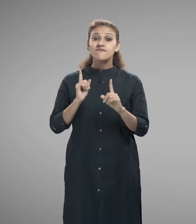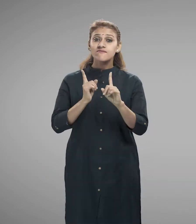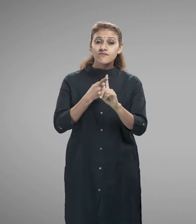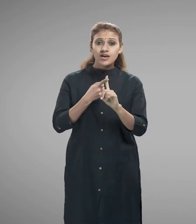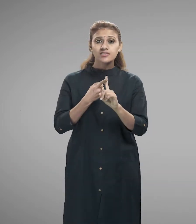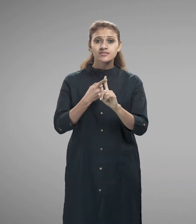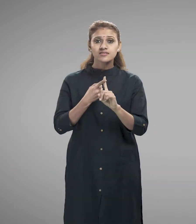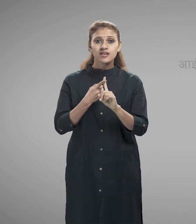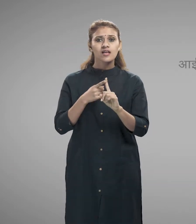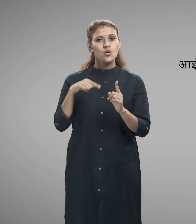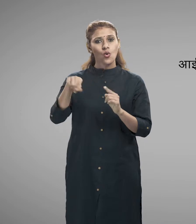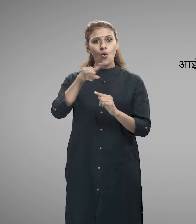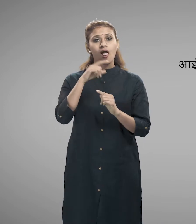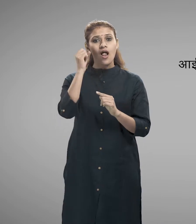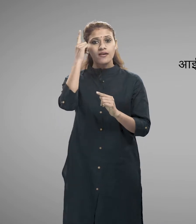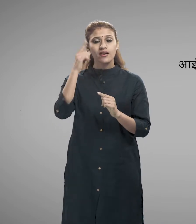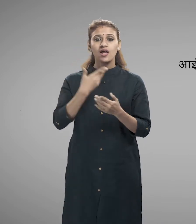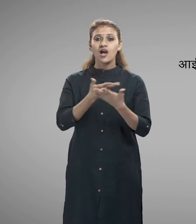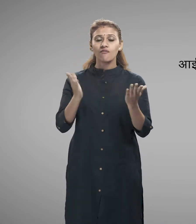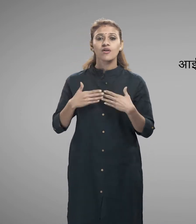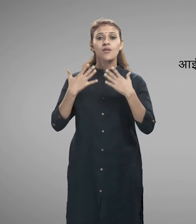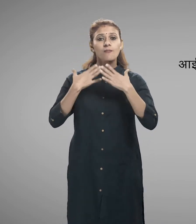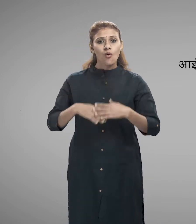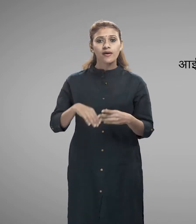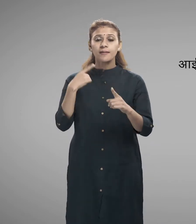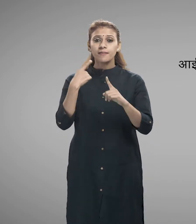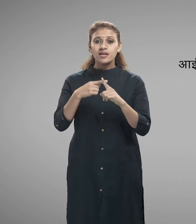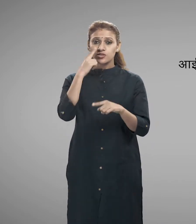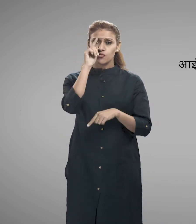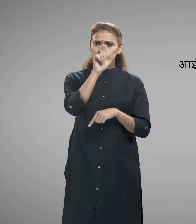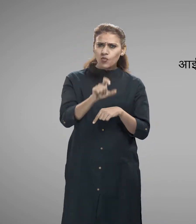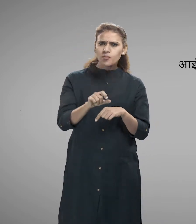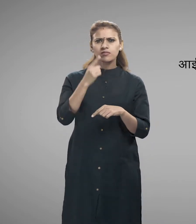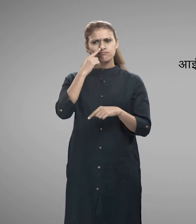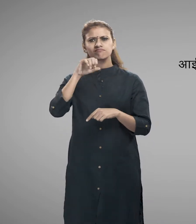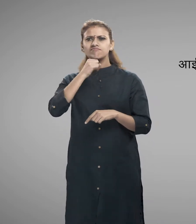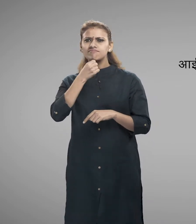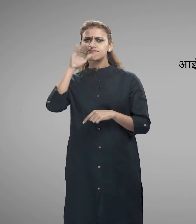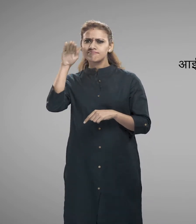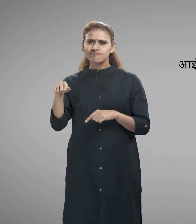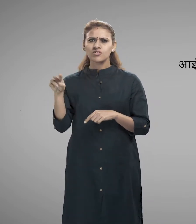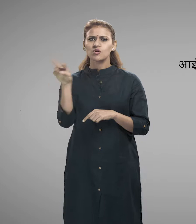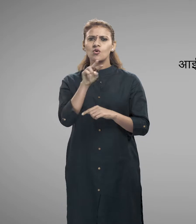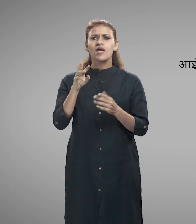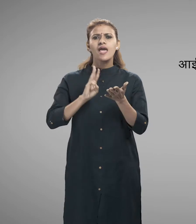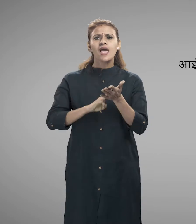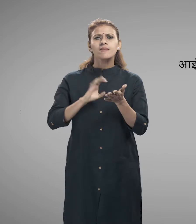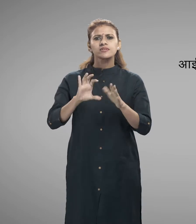पहले हम अपने शरीर के बारे में जानें और ये समझें कि किशोरियों और स्त्रियों को मासिक धर्म क्यों होता